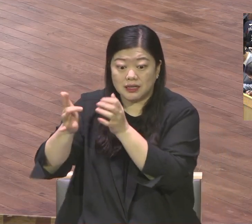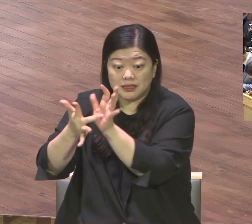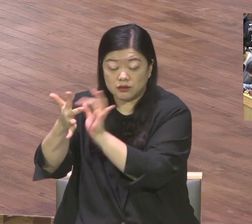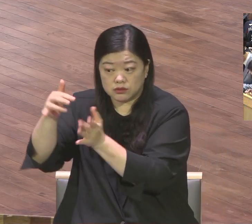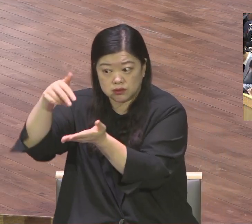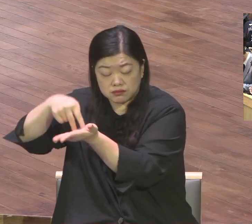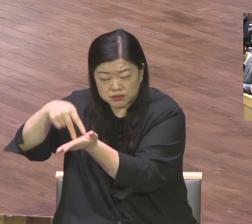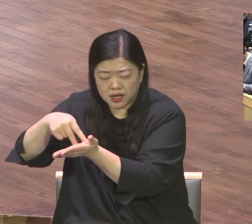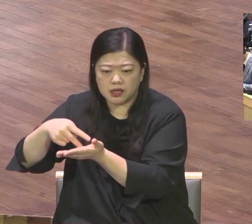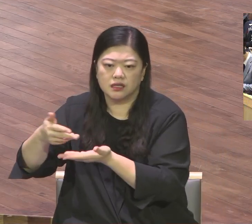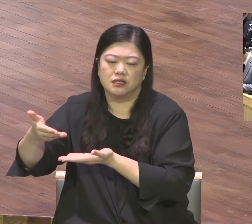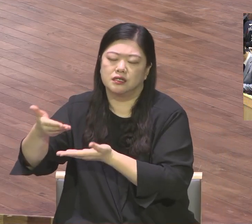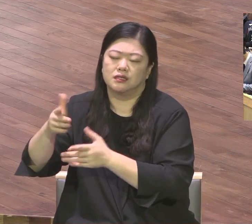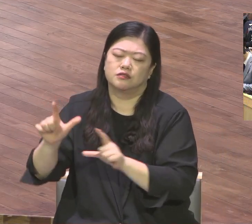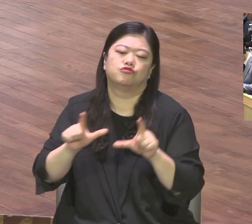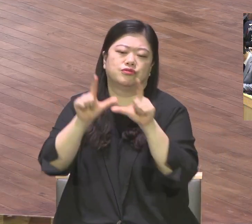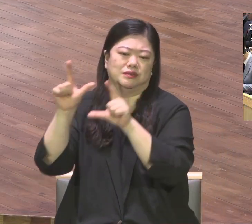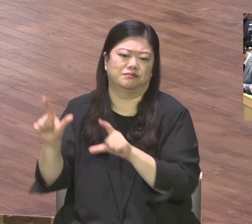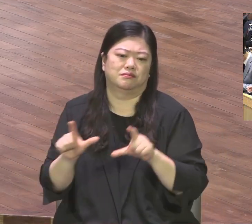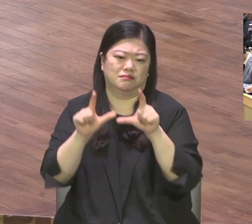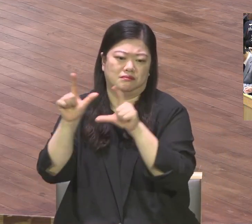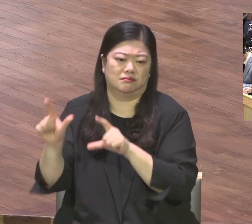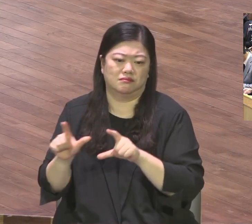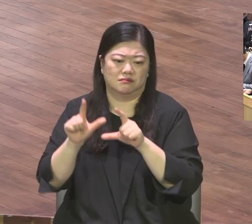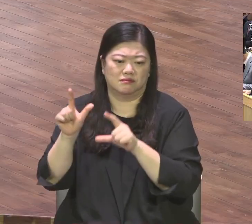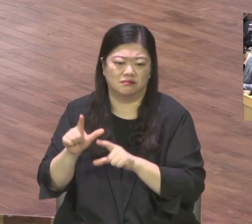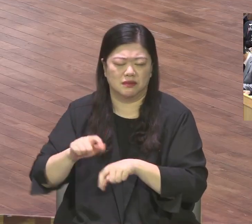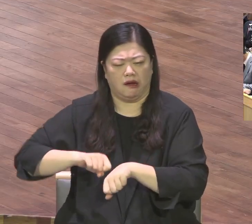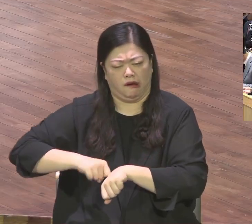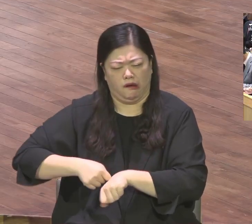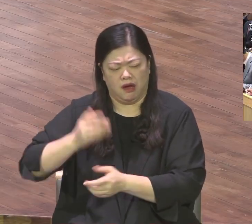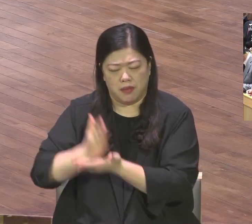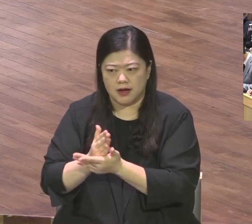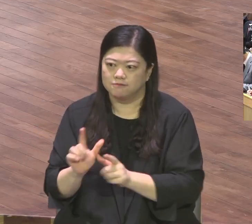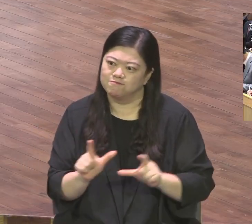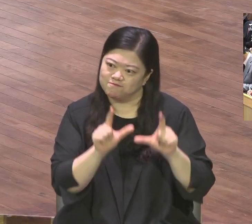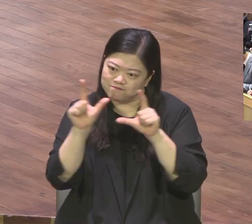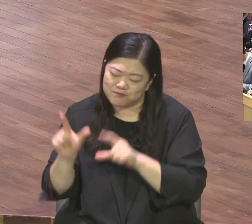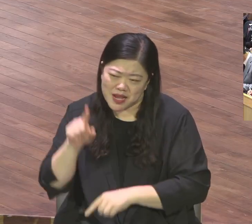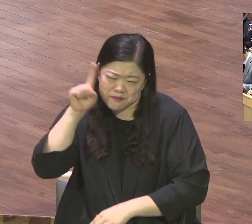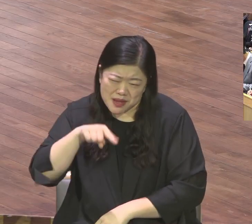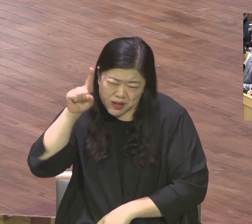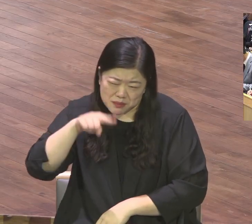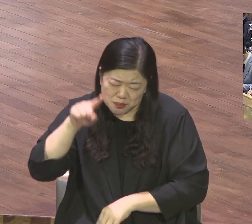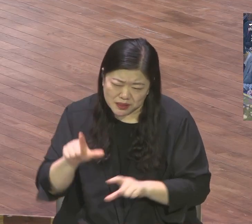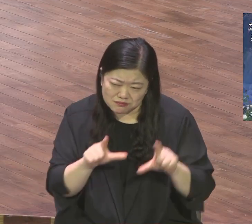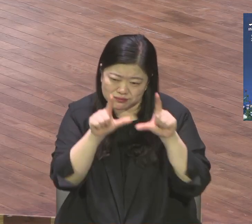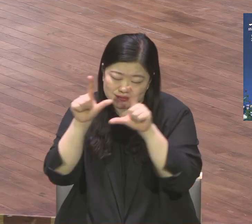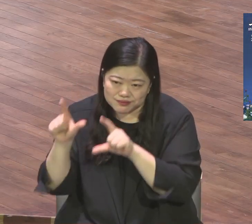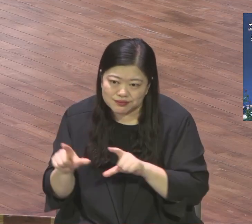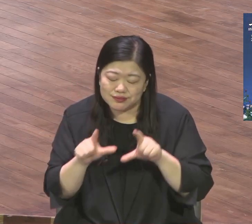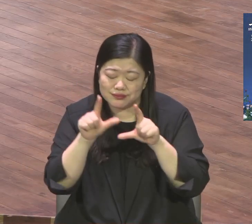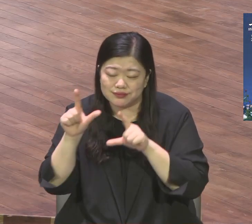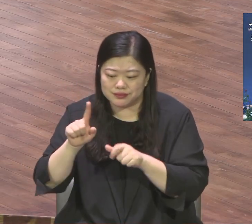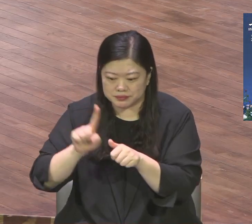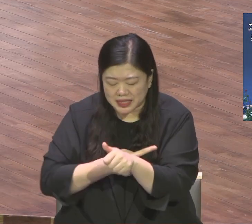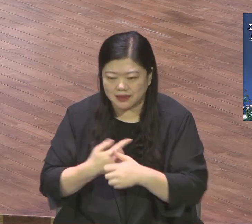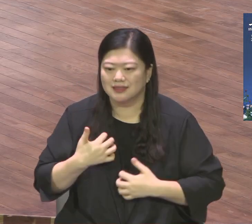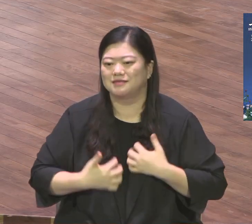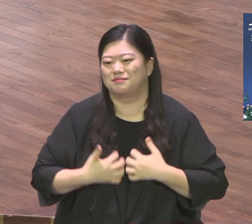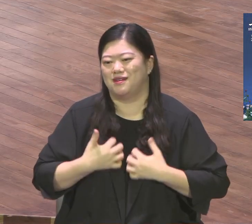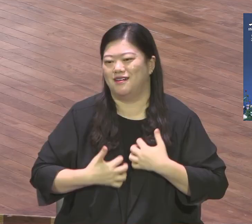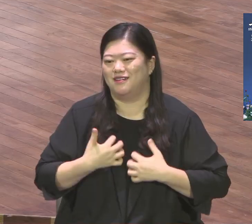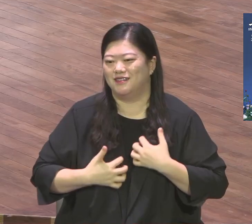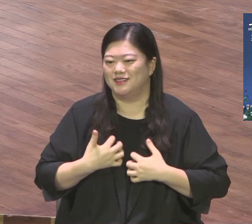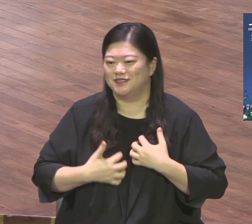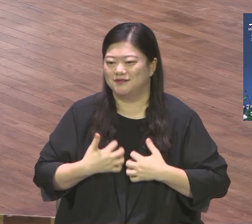이렇게 되면 자연스럽게 나타나는 것이 뭐냐? 바로 기쁨이다. 그렇죠. 기쁨이다. 기쁨이다. 특별히